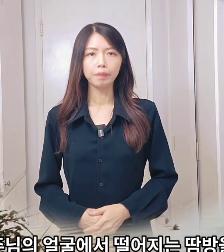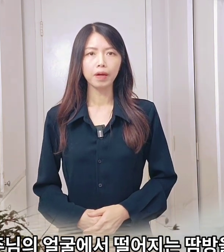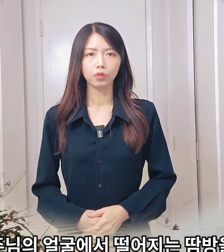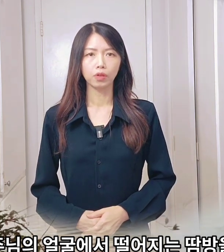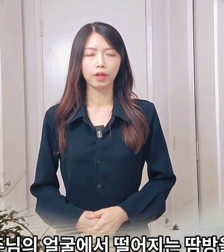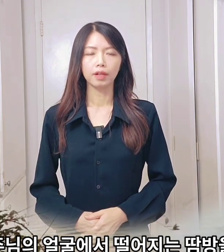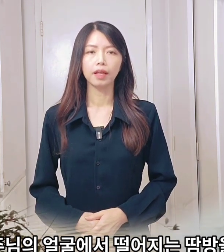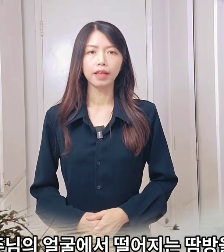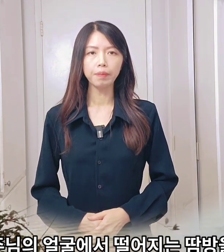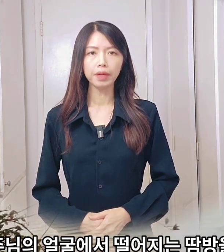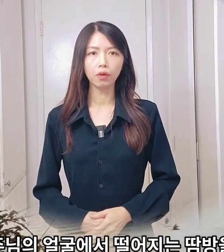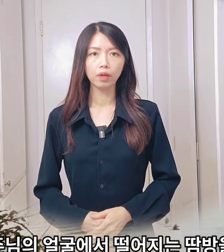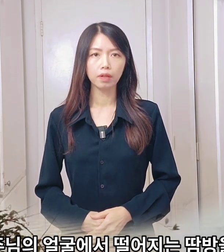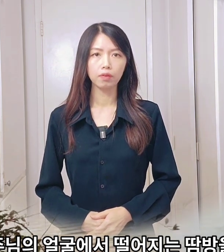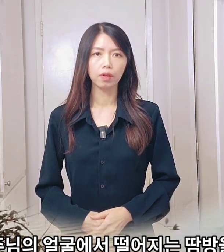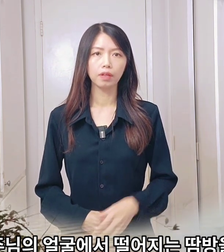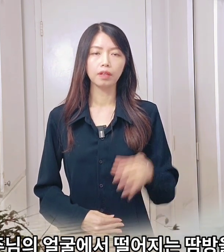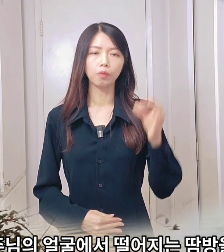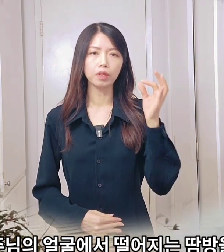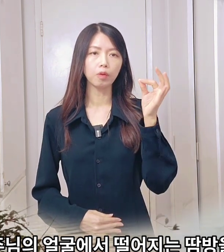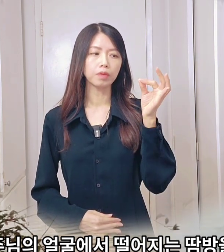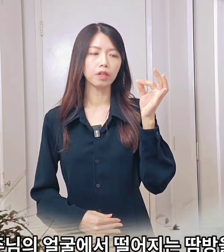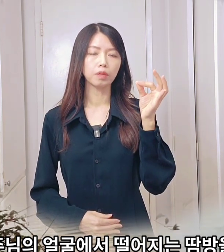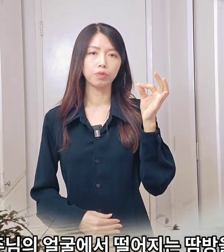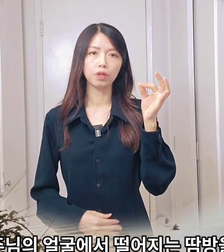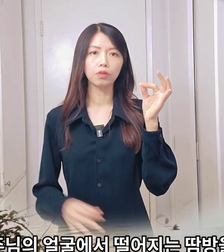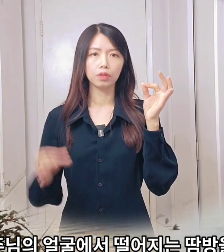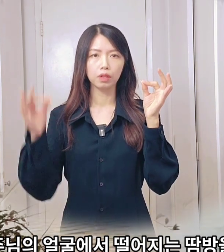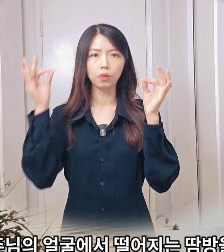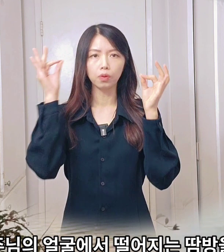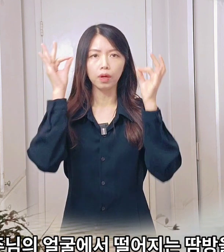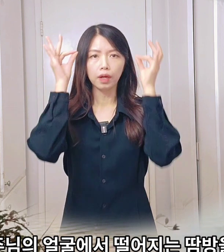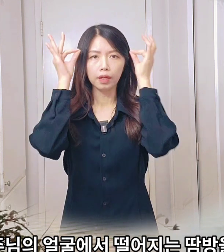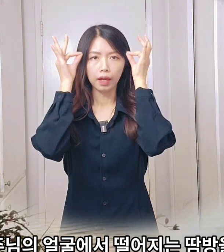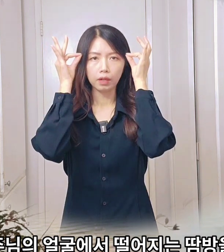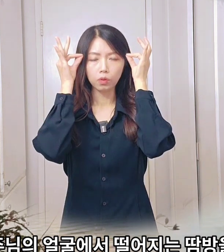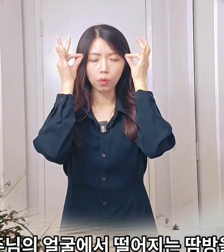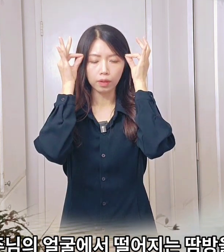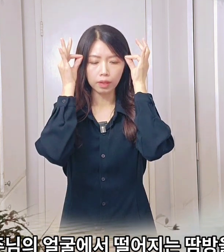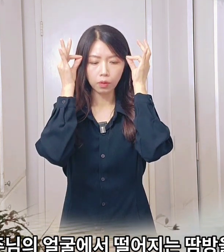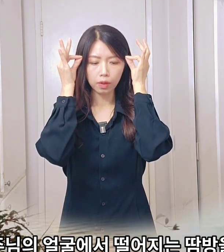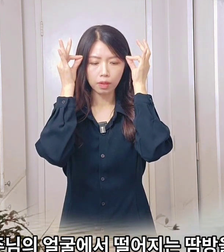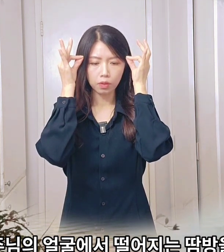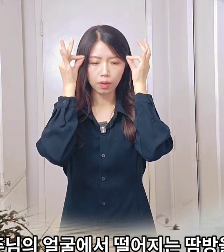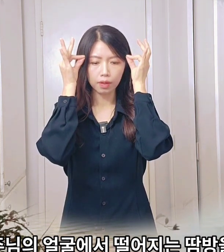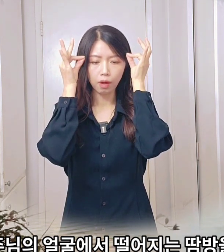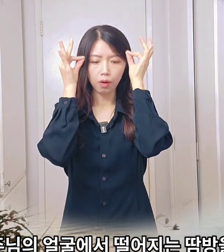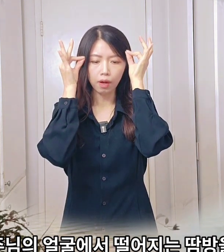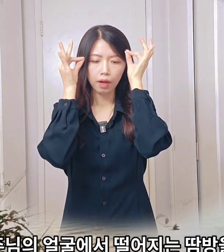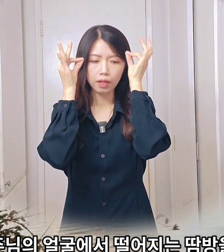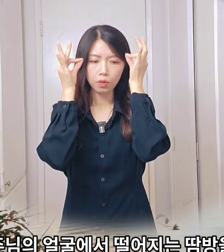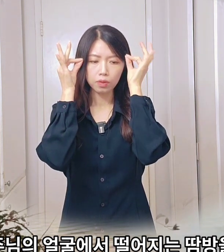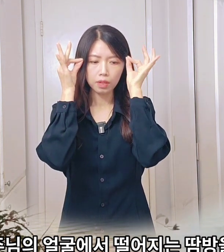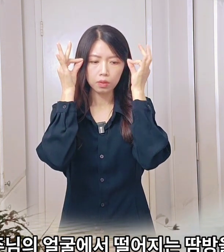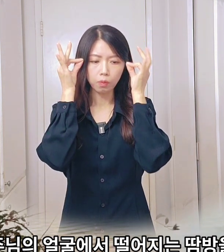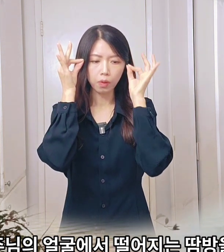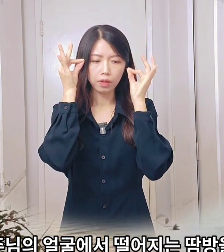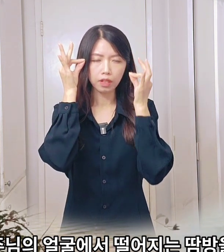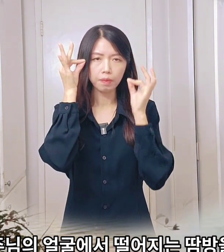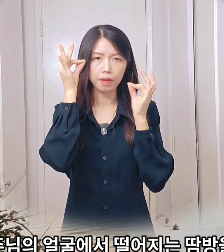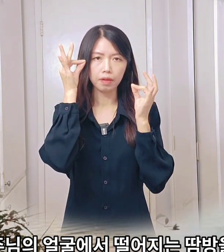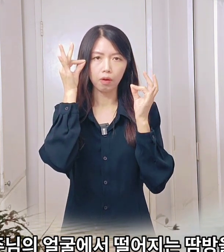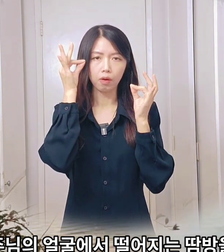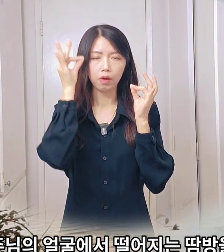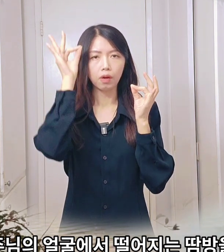떨어지는 땀방울. 일단 땀이라고 하는 대수어는 엄지검지를 붙여주시고 양쪽 관자돌이 있는 쪽에서 한 손씩